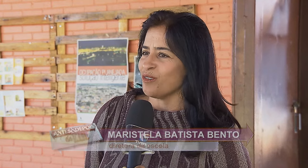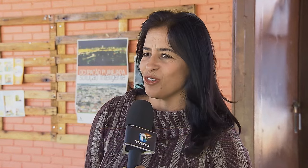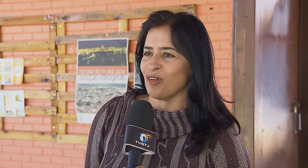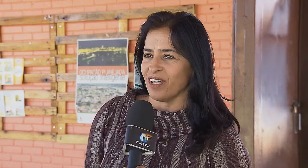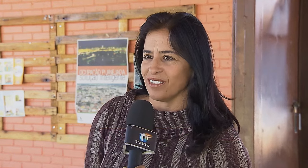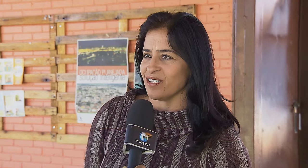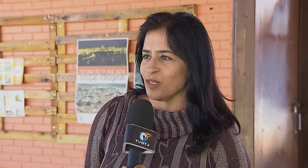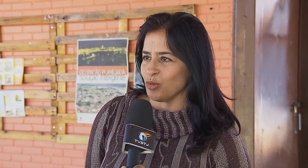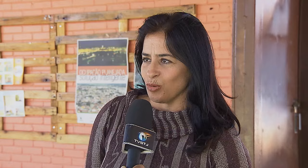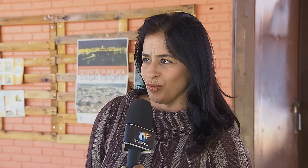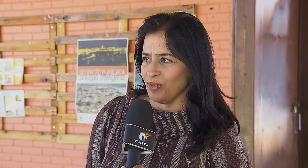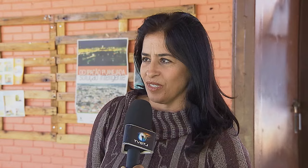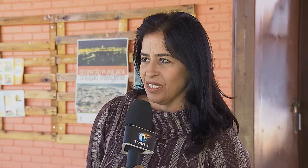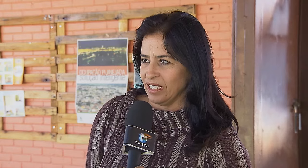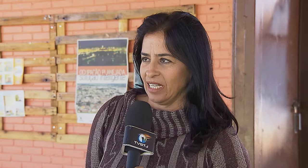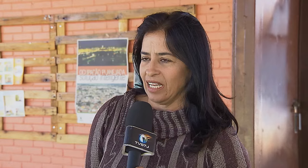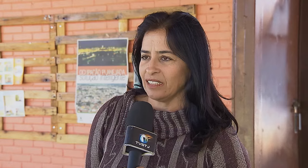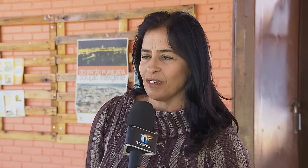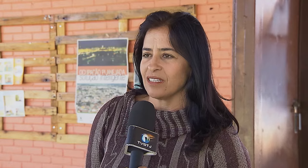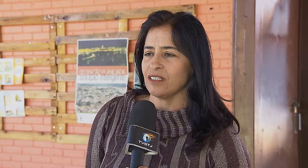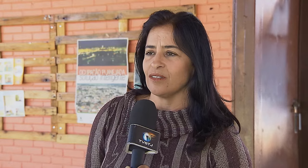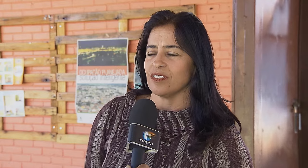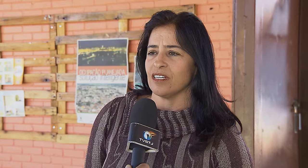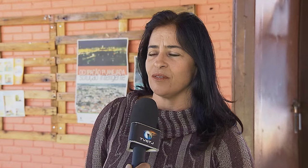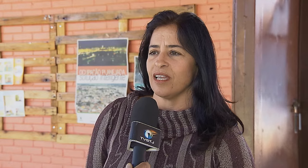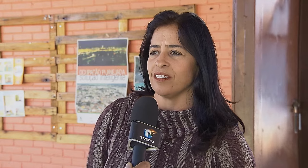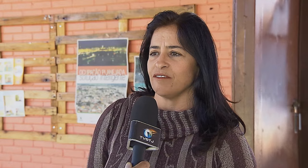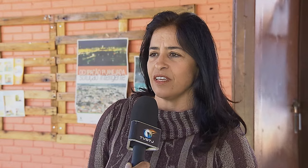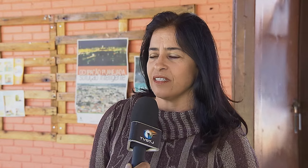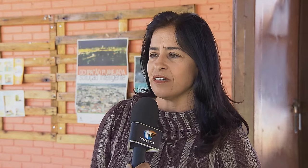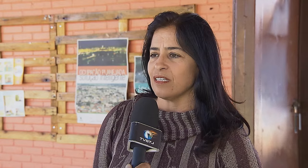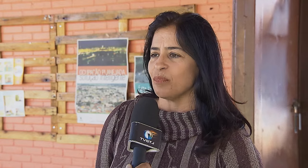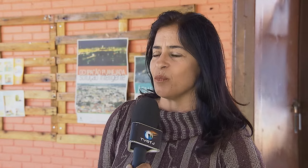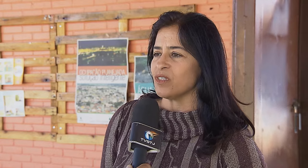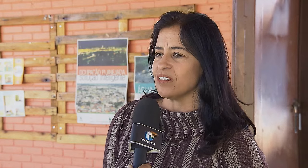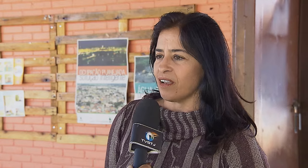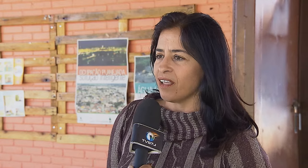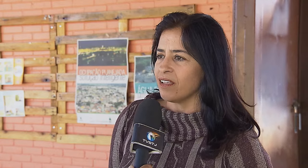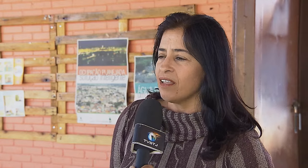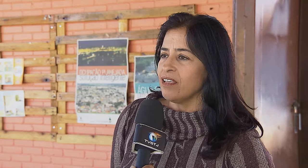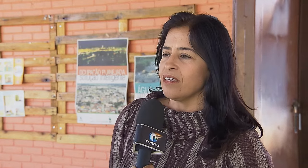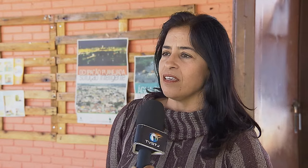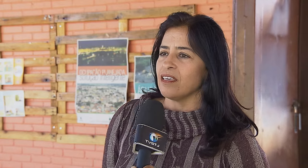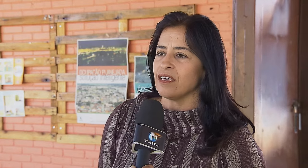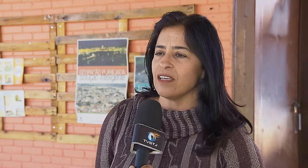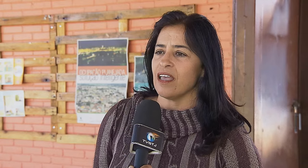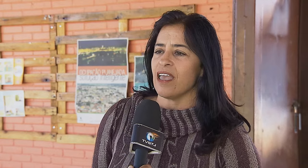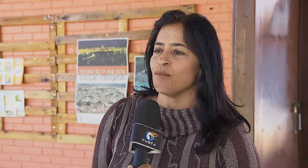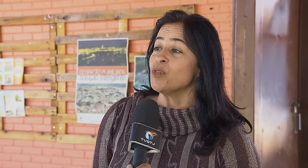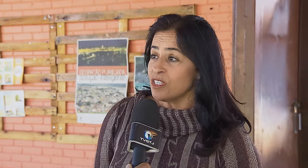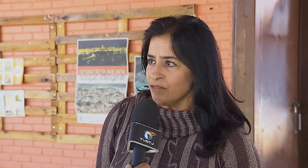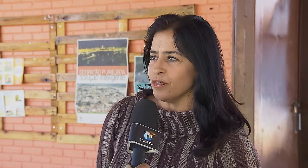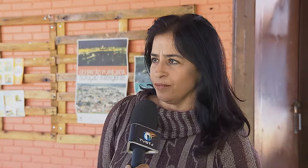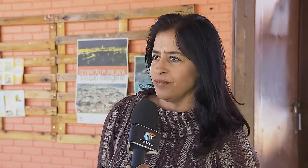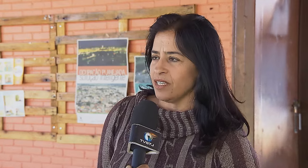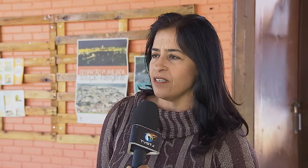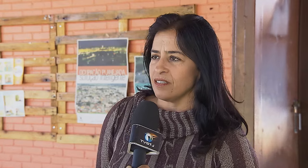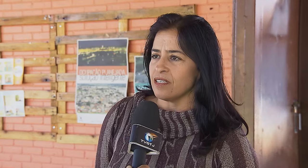os colegas que são surdos, né? Então essa inclusão, ela vem assim para mostrar que é possível que exista